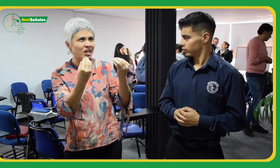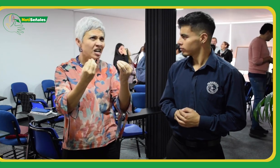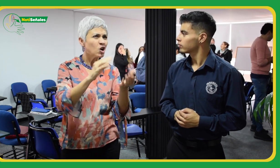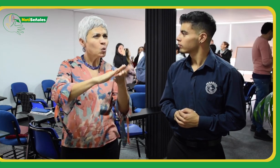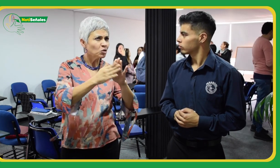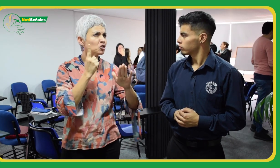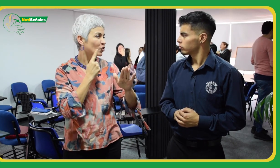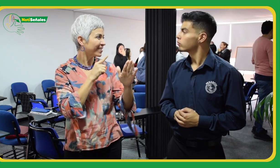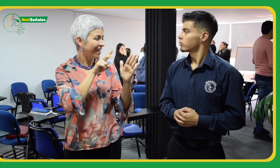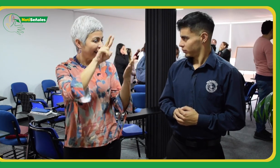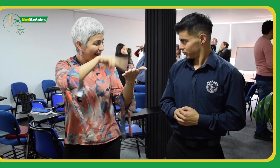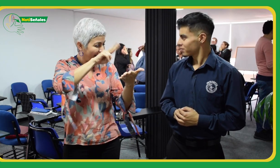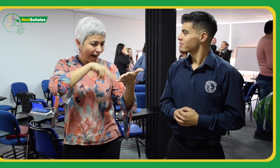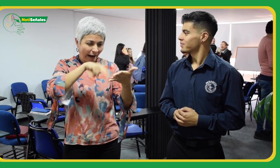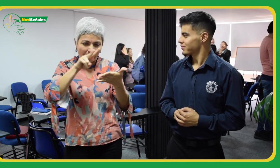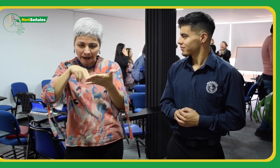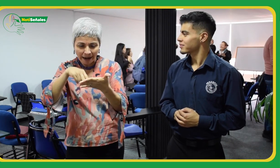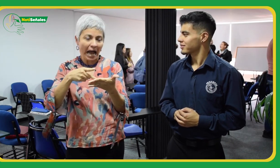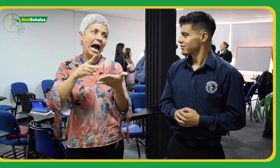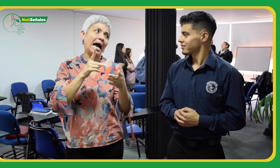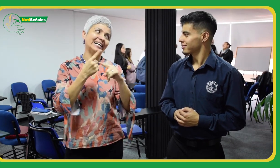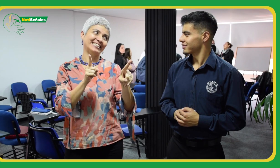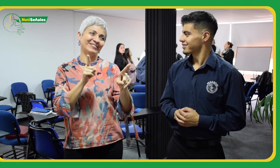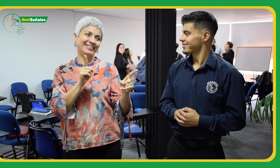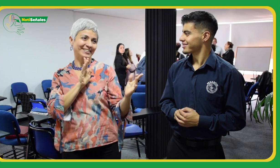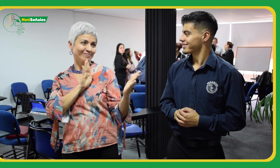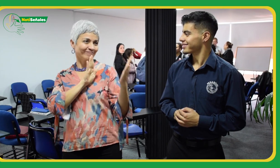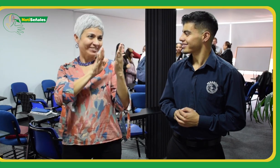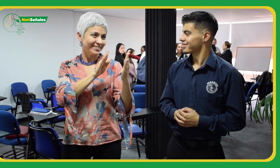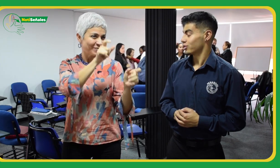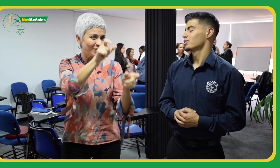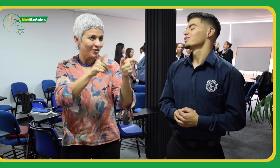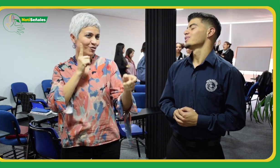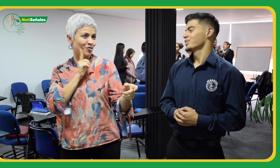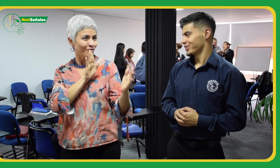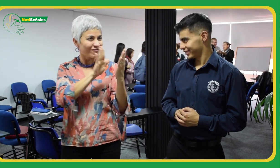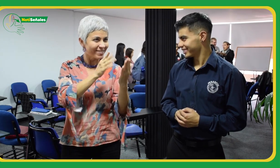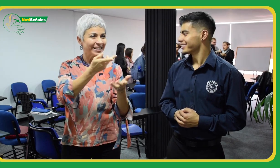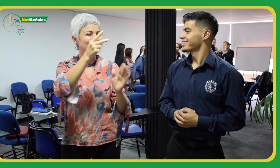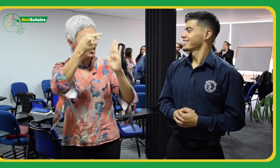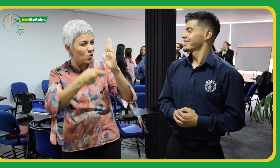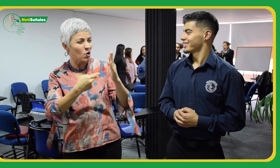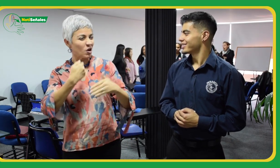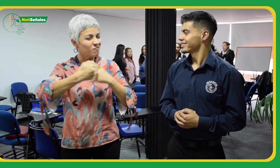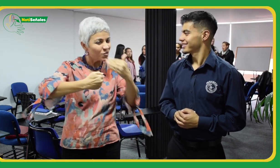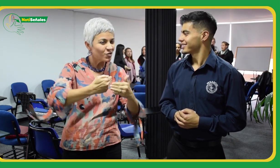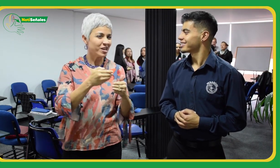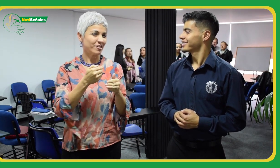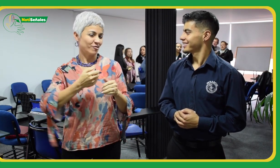formados y han leído acerca de la comunidad sorda Pero esto es muy diferente al acercamiento que se puede tener con las personas sordas reconocer su